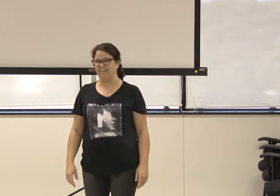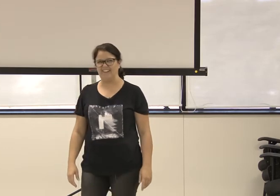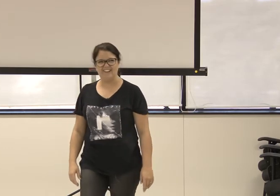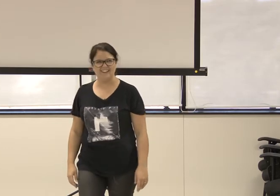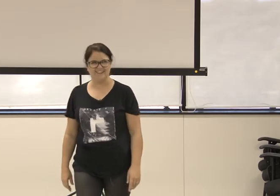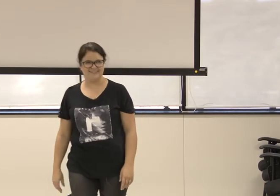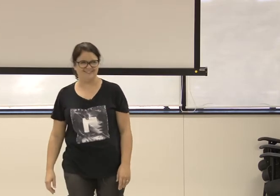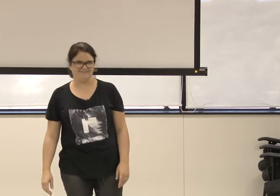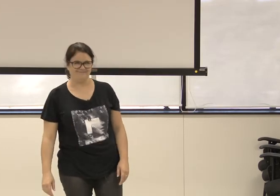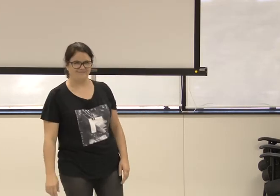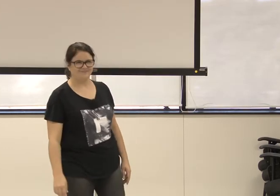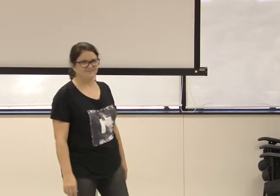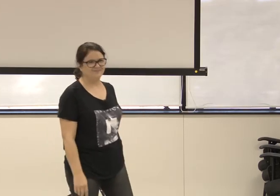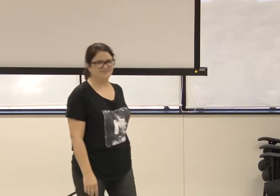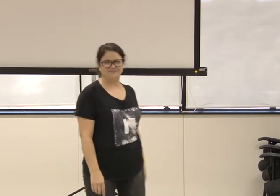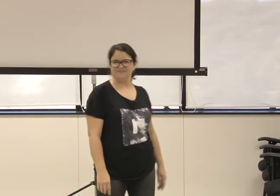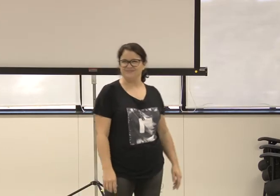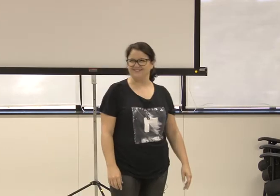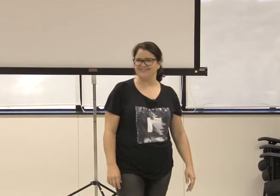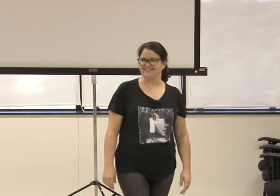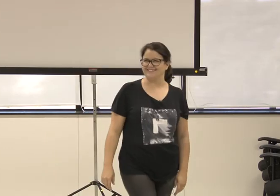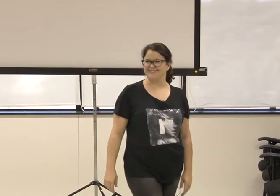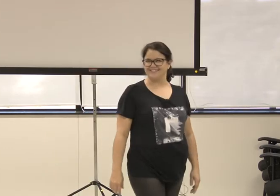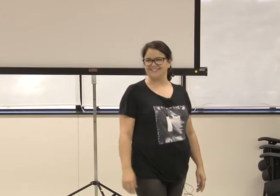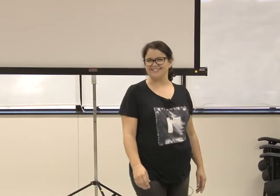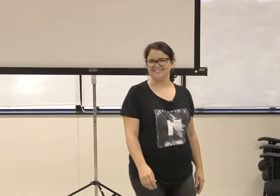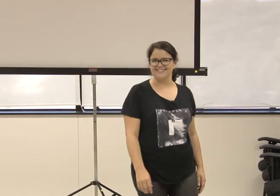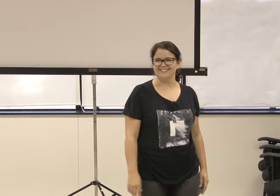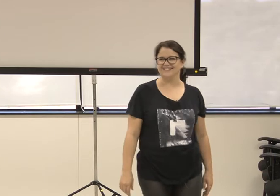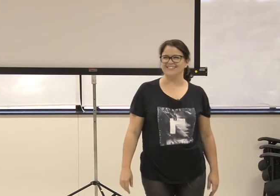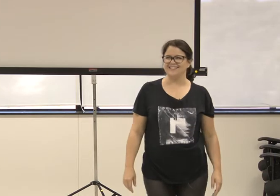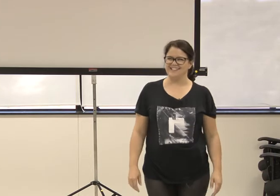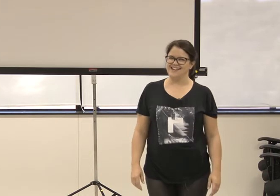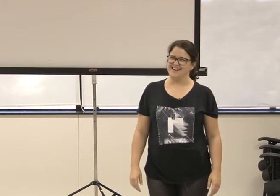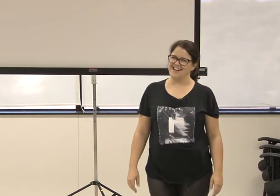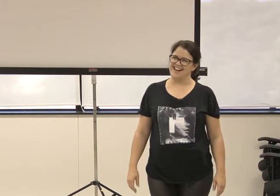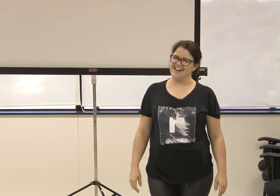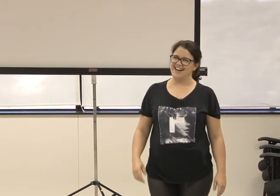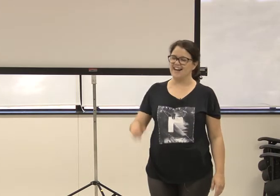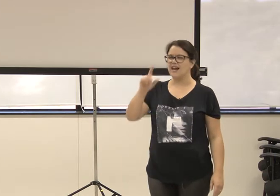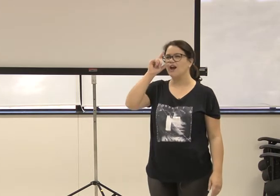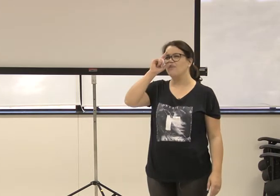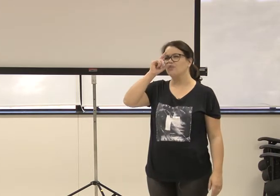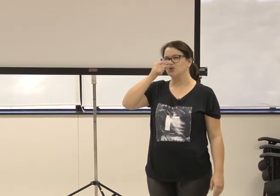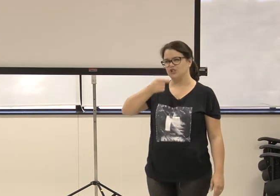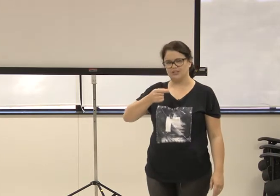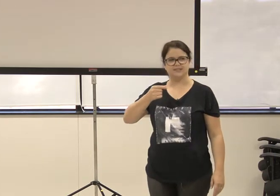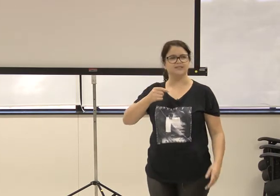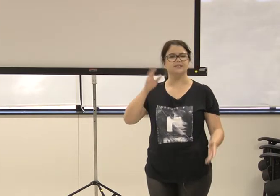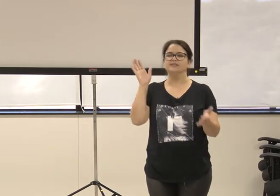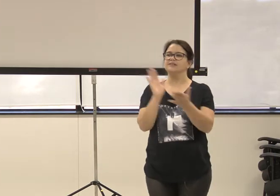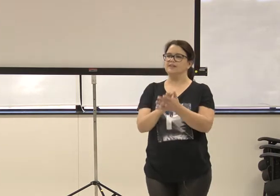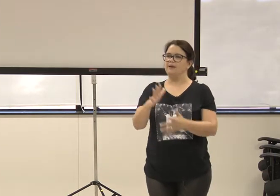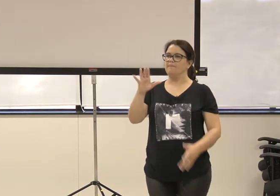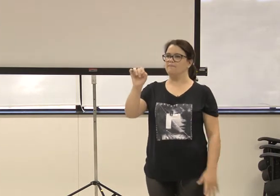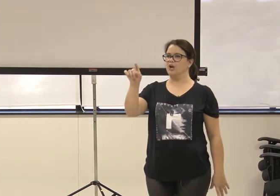podre. Mas você não tá fazendo nada não. Próxima hora da meio-dia.